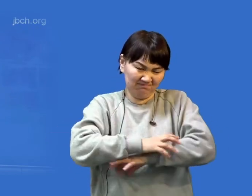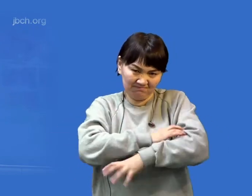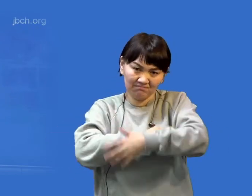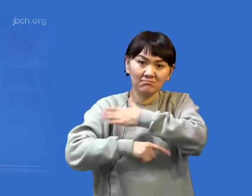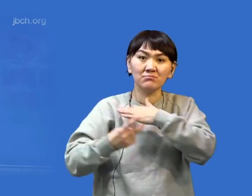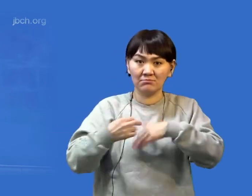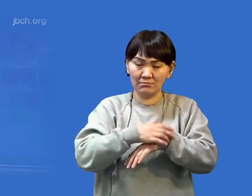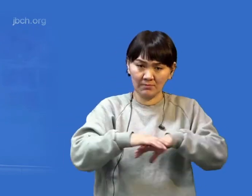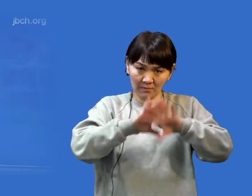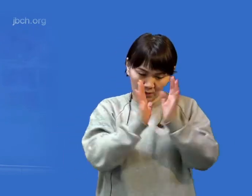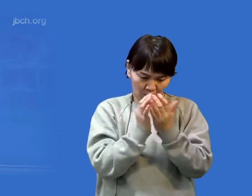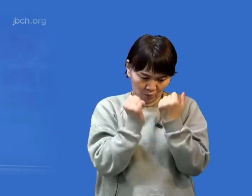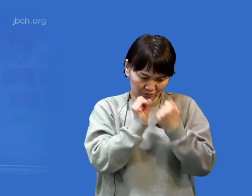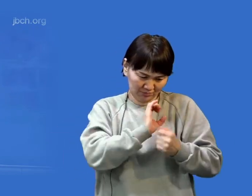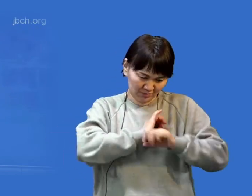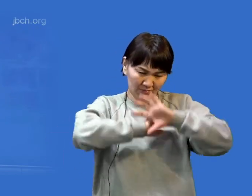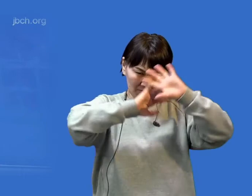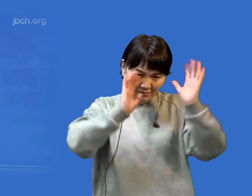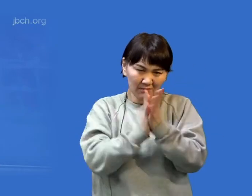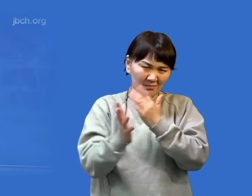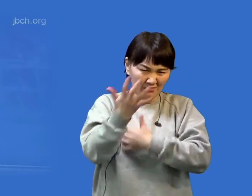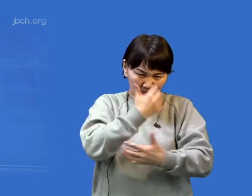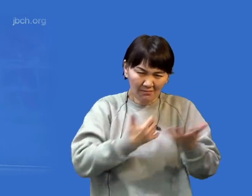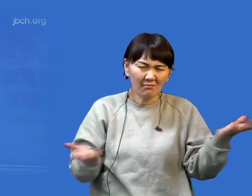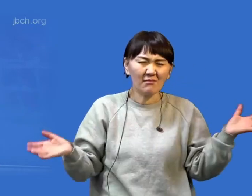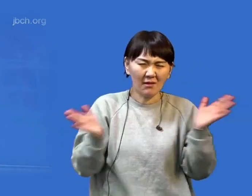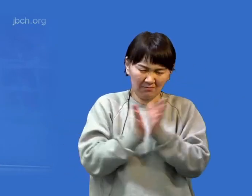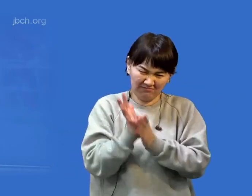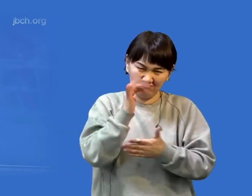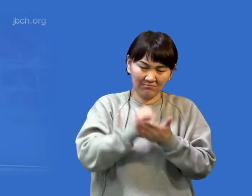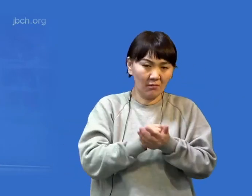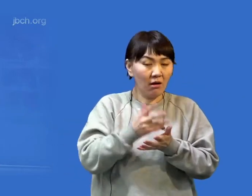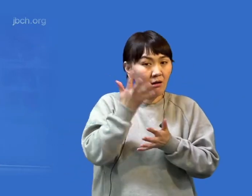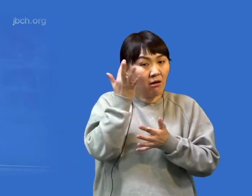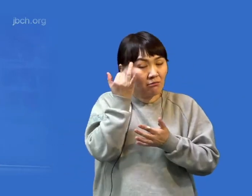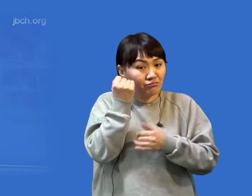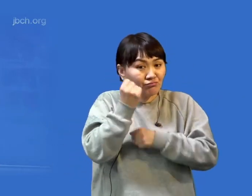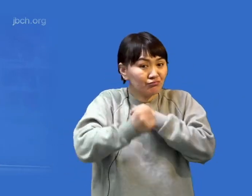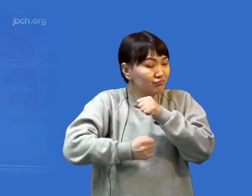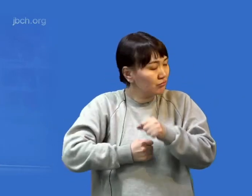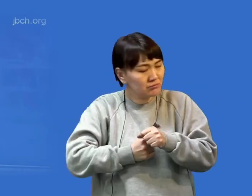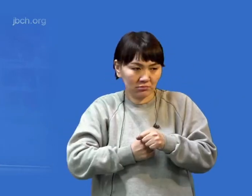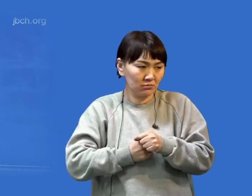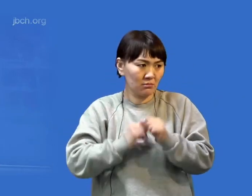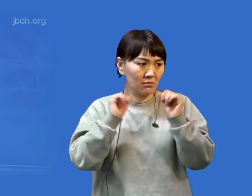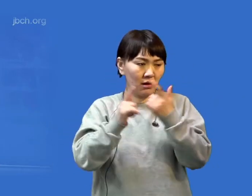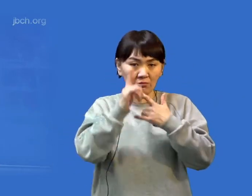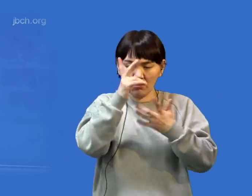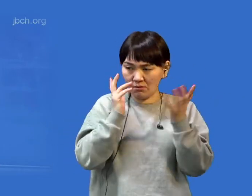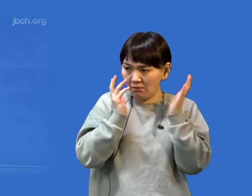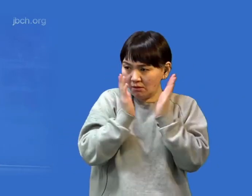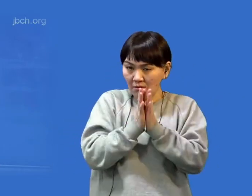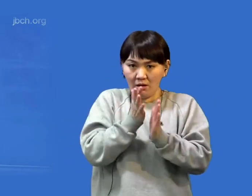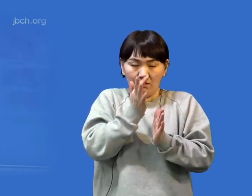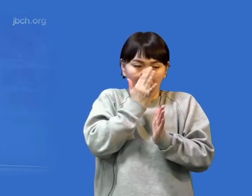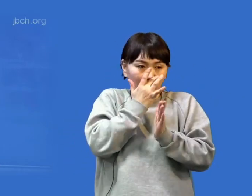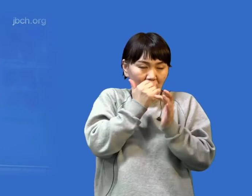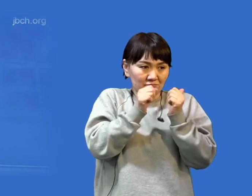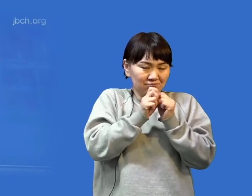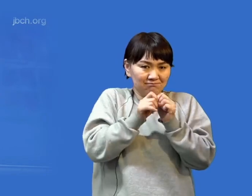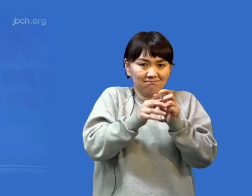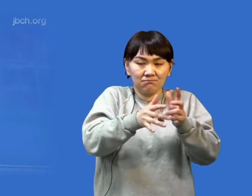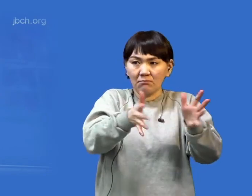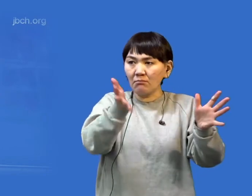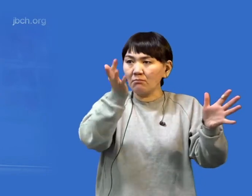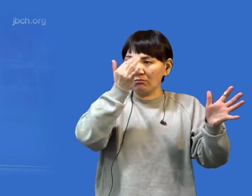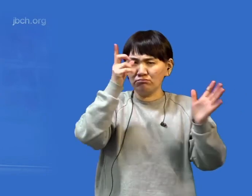Бүх хүч, бүх сэтгэлээрээ бүгдээрээ хамт оролцох юм бол хэдхэн жилийн дотор бурхан биднээ дамжуулан агуу их үйлсийг хийх байтал